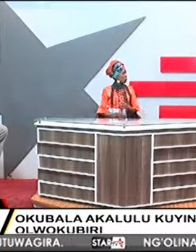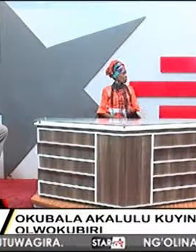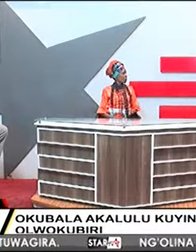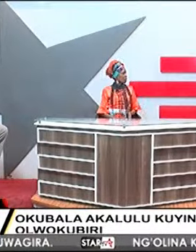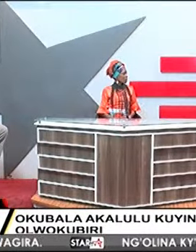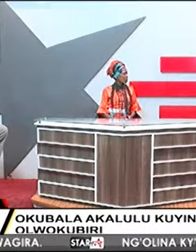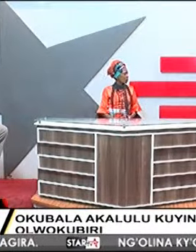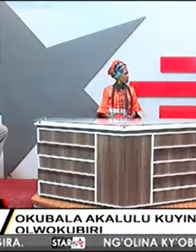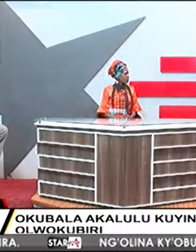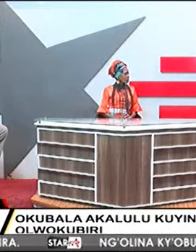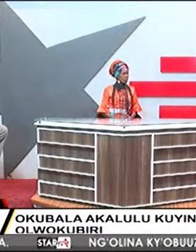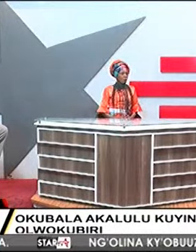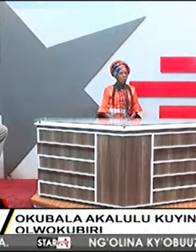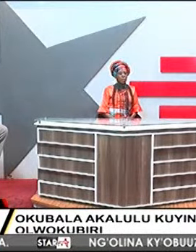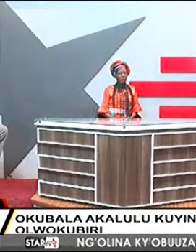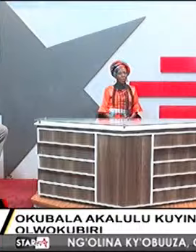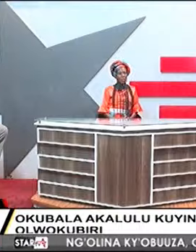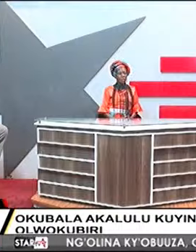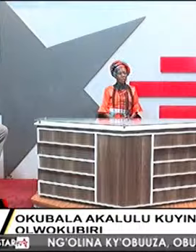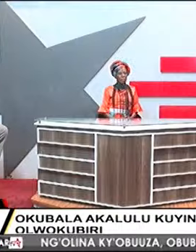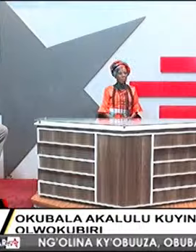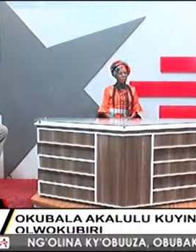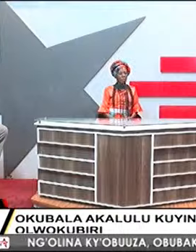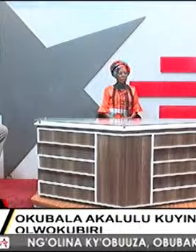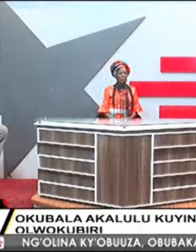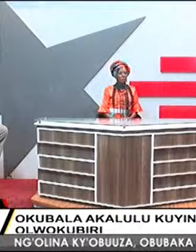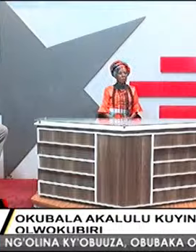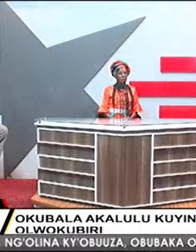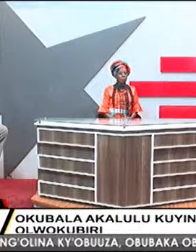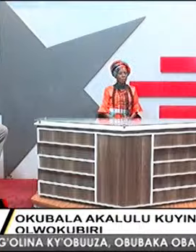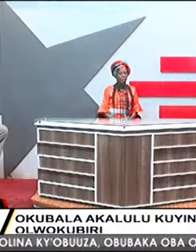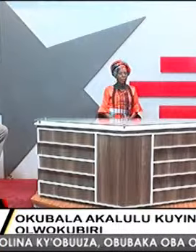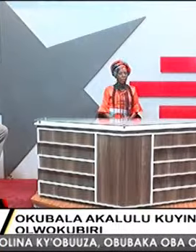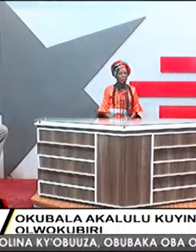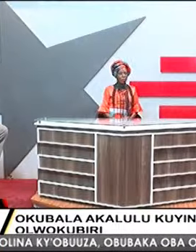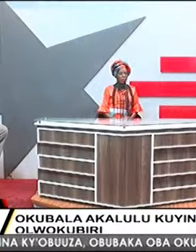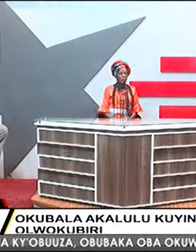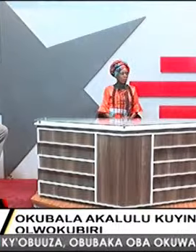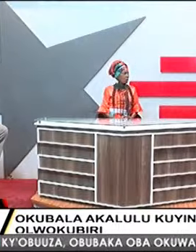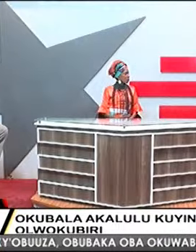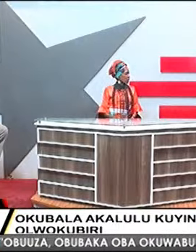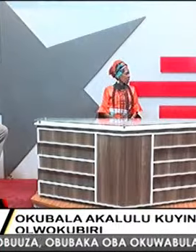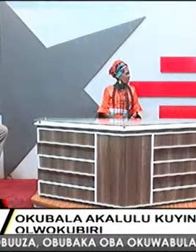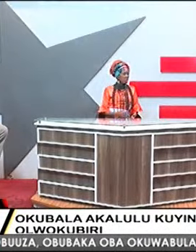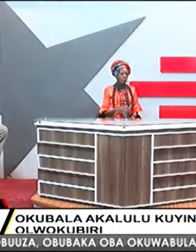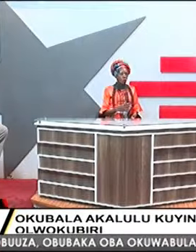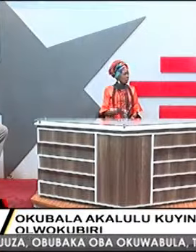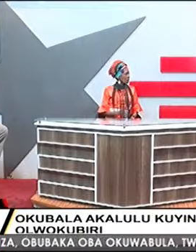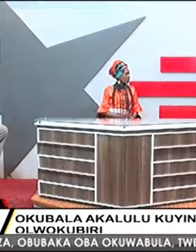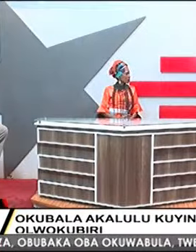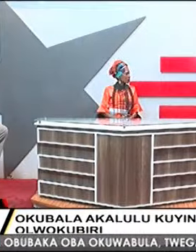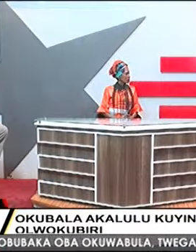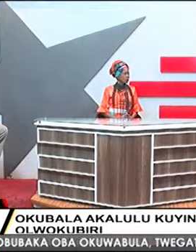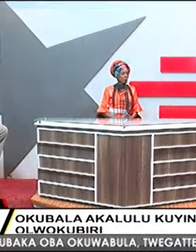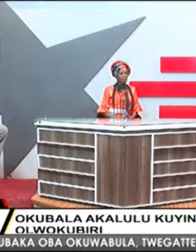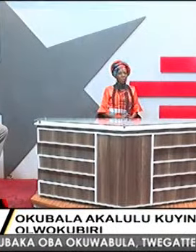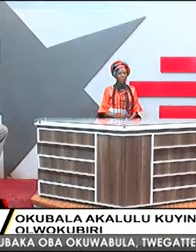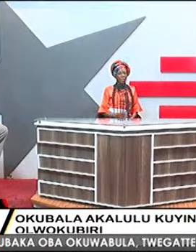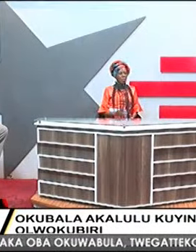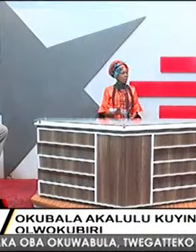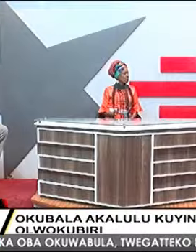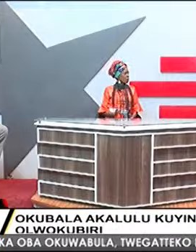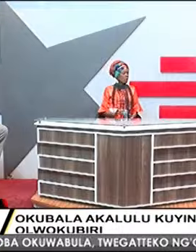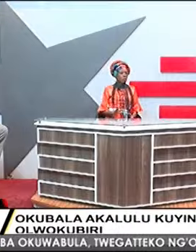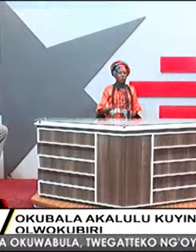kutyawo simanyi nga bw'obeera ne shiringi nga kagamba omuzambia naye alina kwacha n'omunigeria